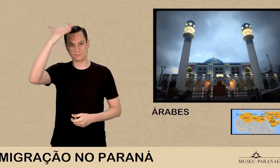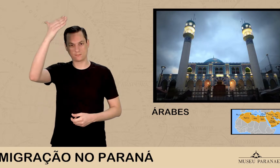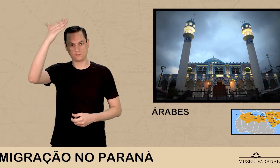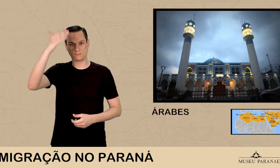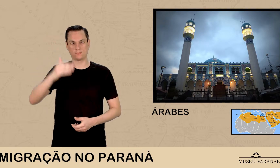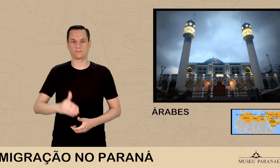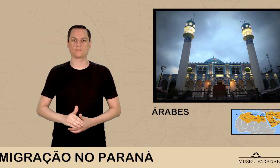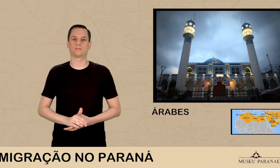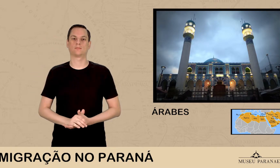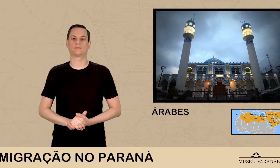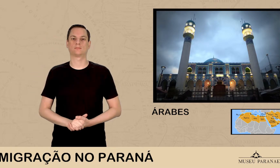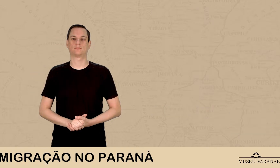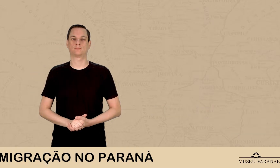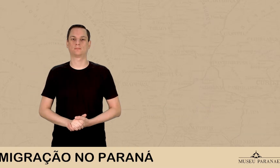povos árabes.